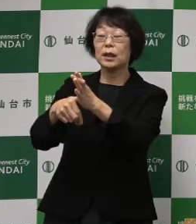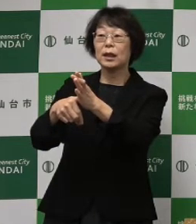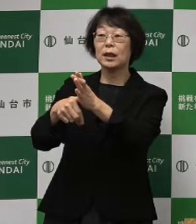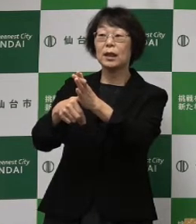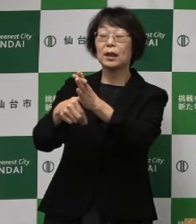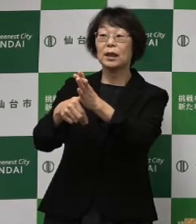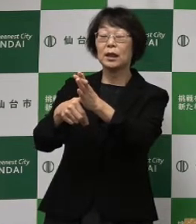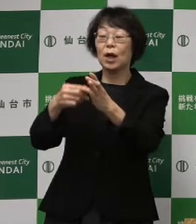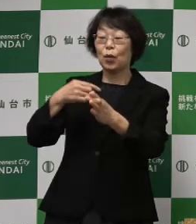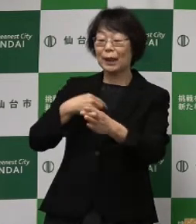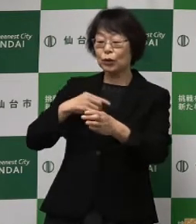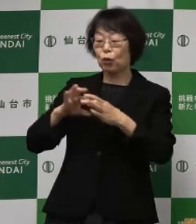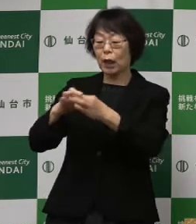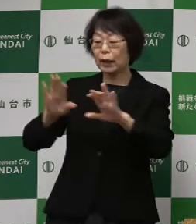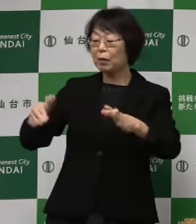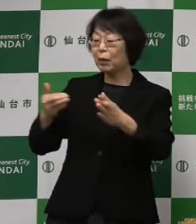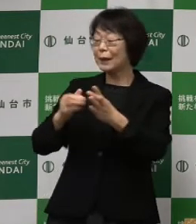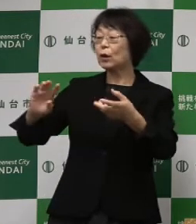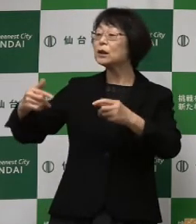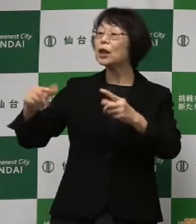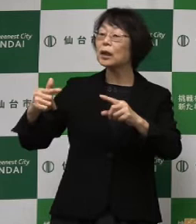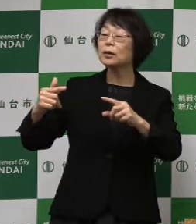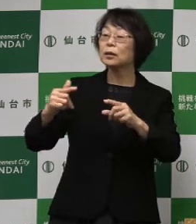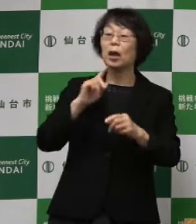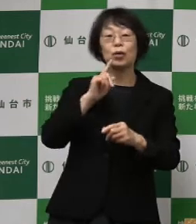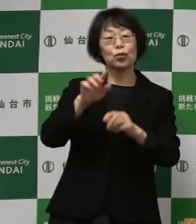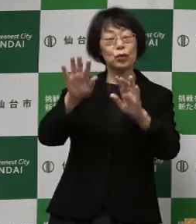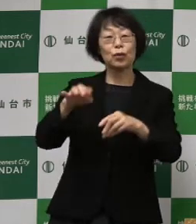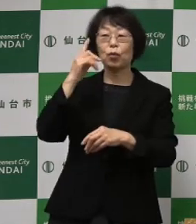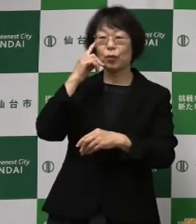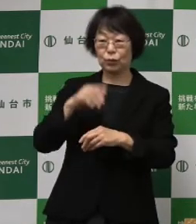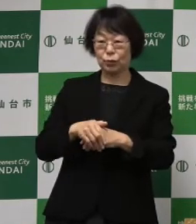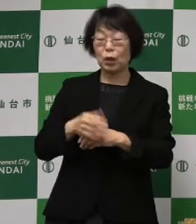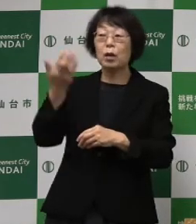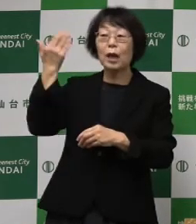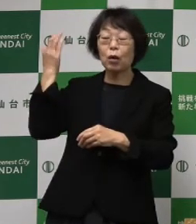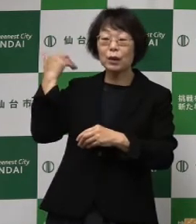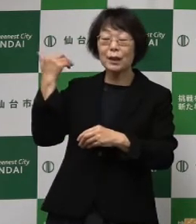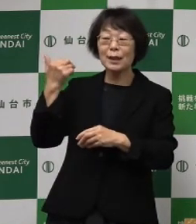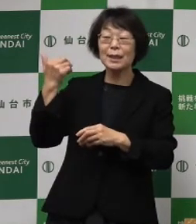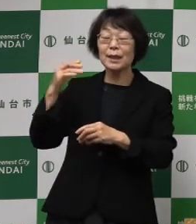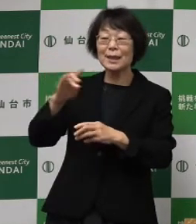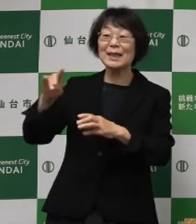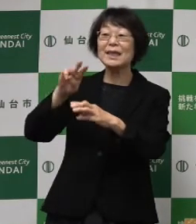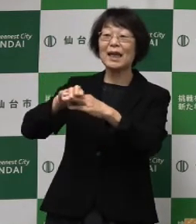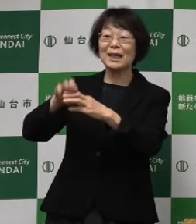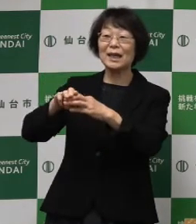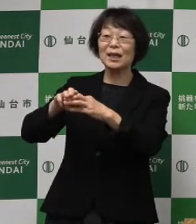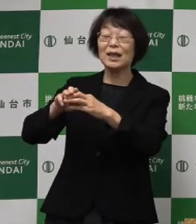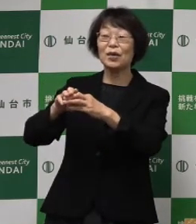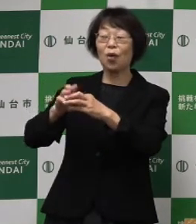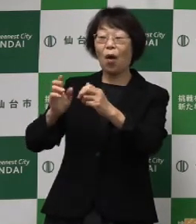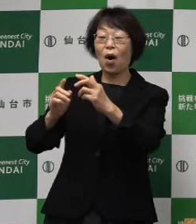係は今までの関係とは違うんですよというようなことをおっしゃったかと思います。はい。過去に議席を争った